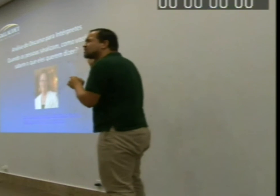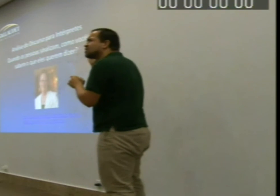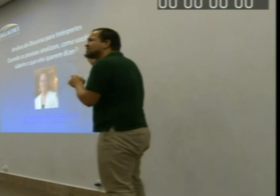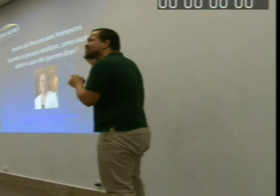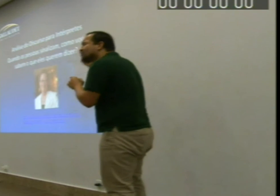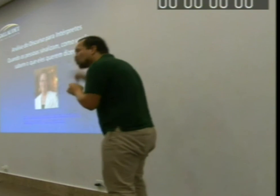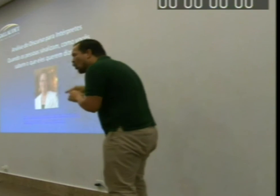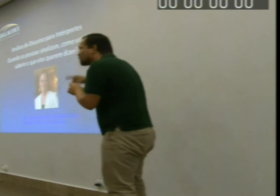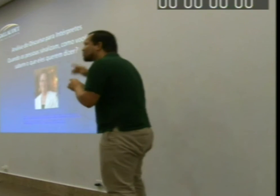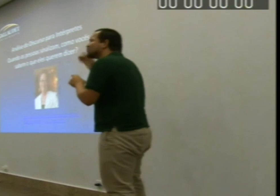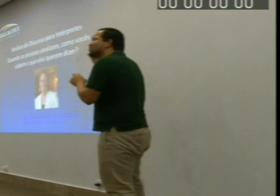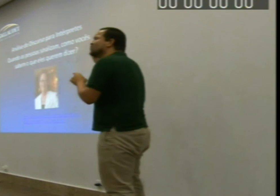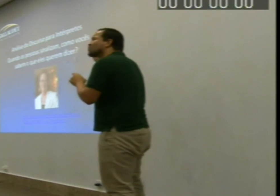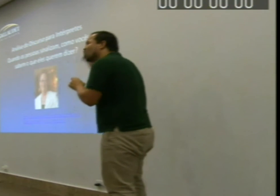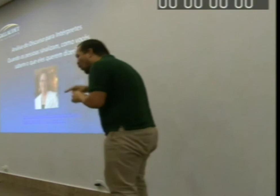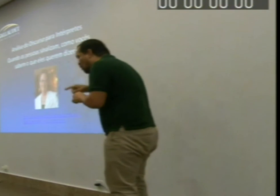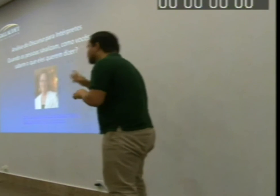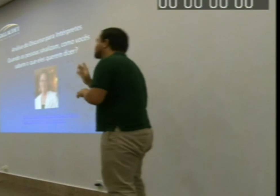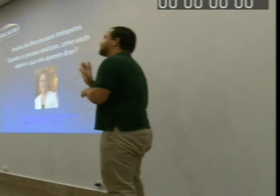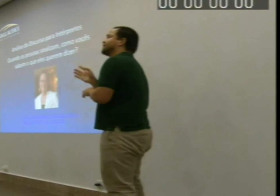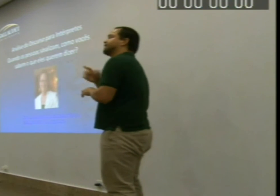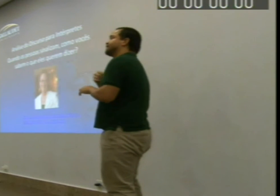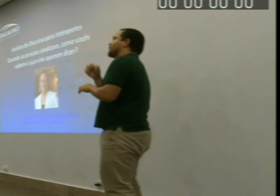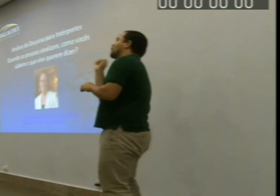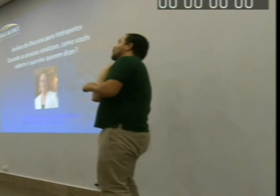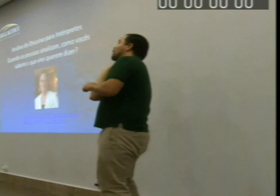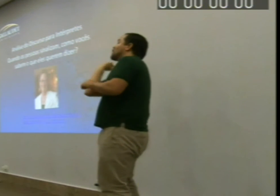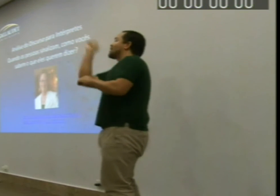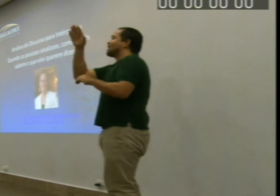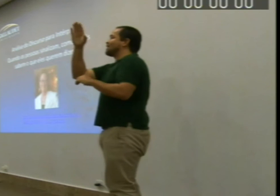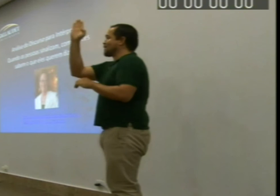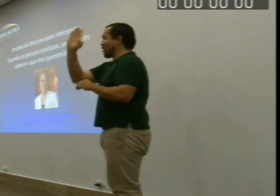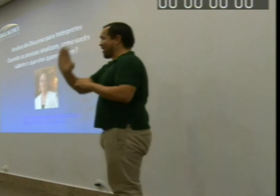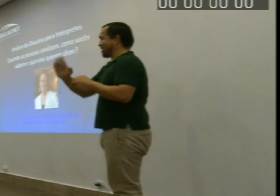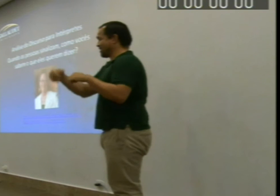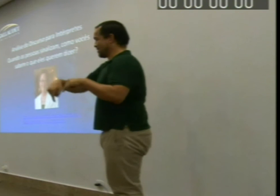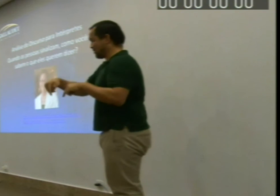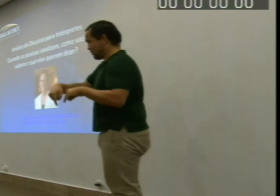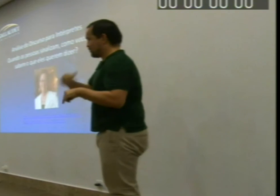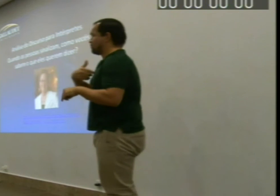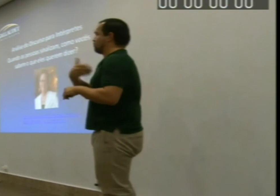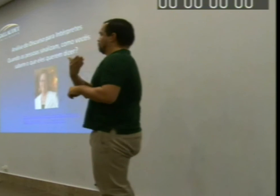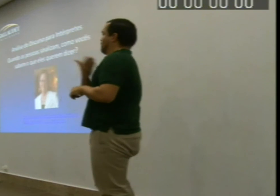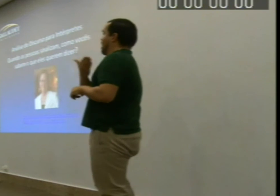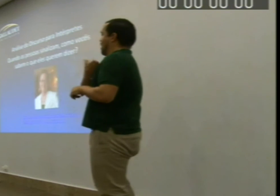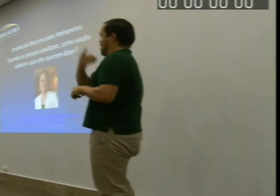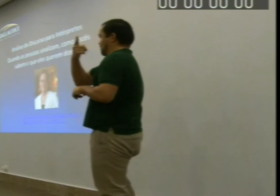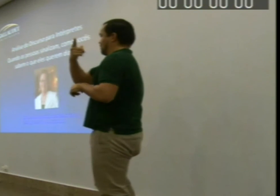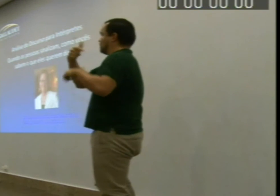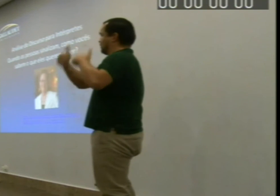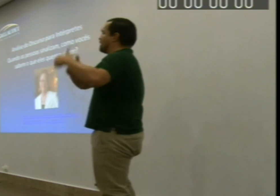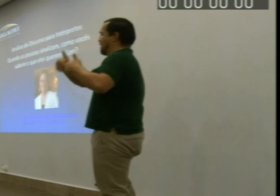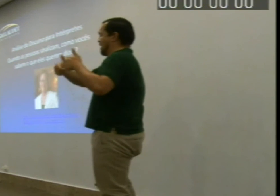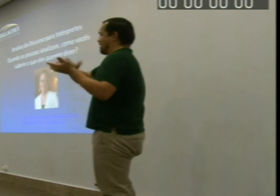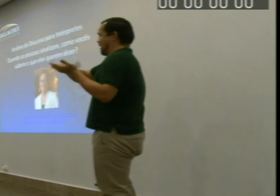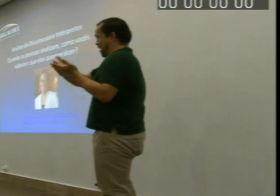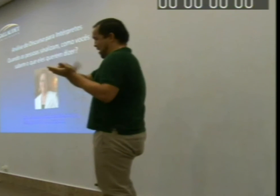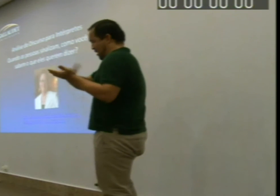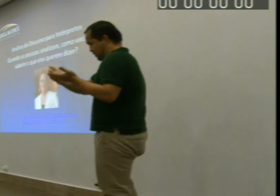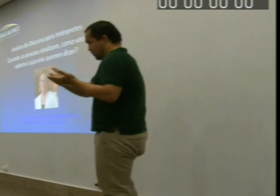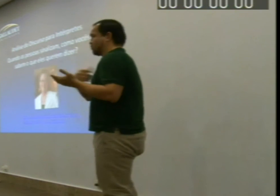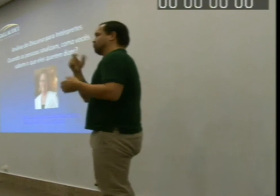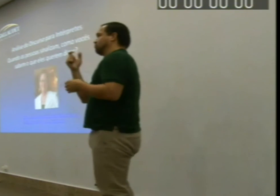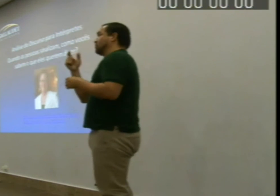entendia então eu voltava ouv de novo mas não conseguia era aí porque aqui no Brasil eu tinha um amigo que